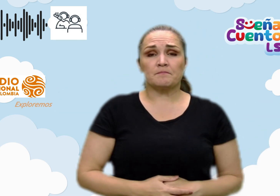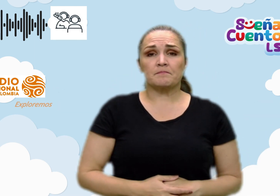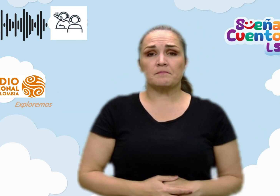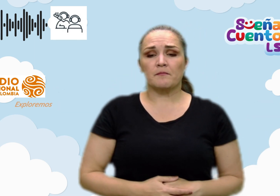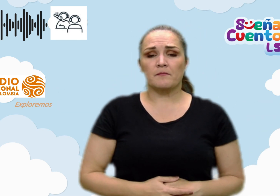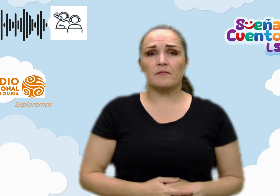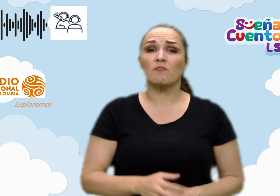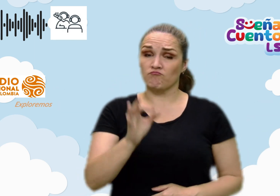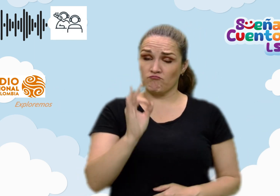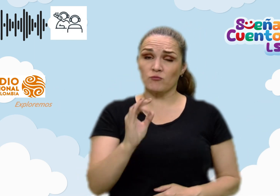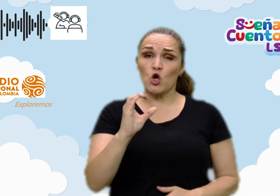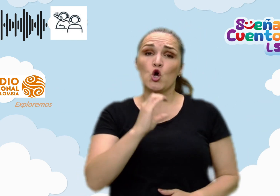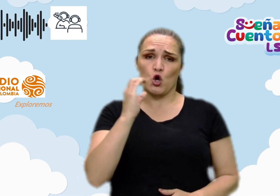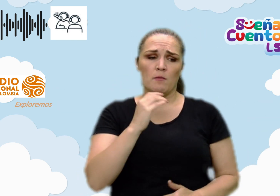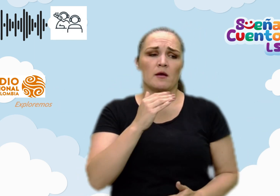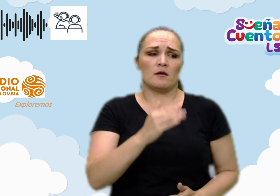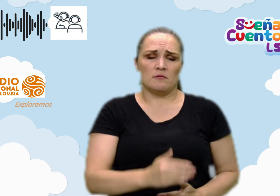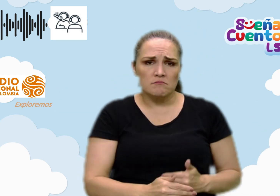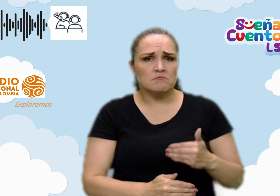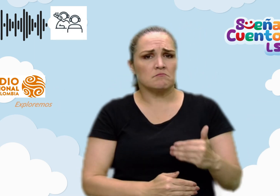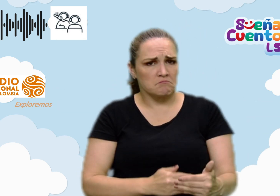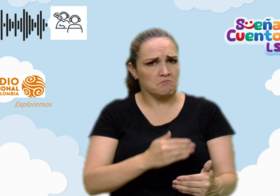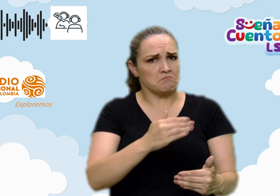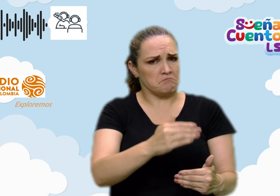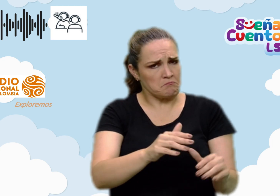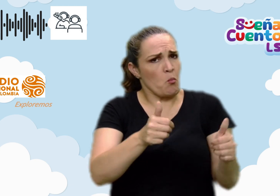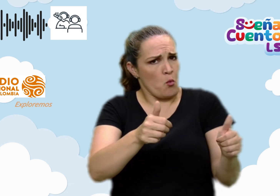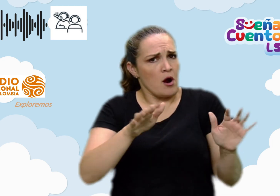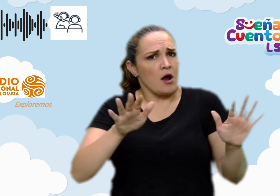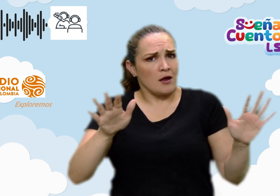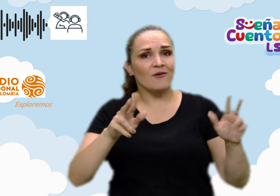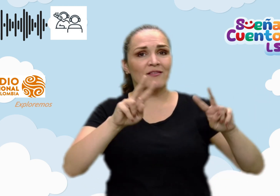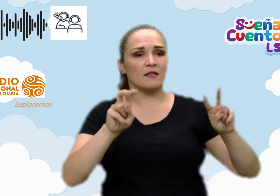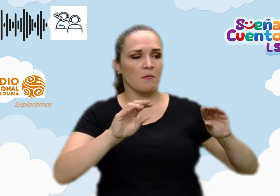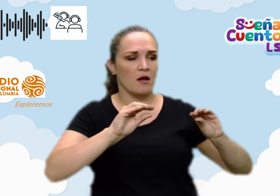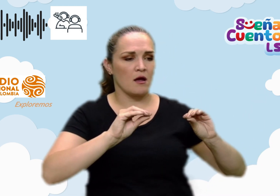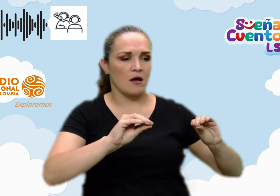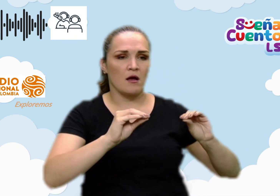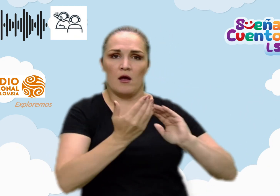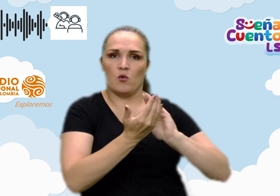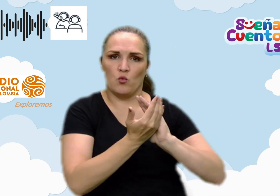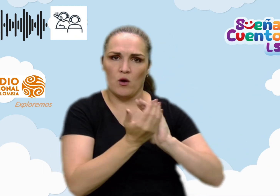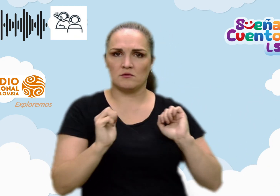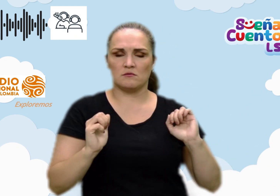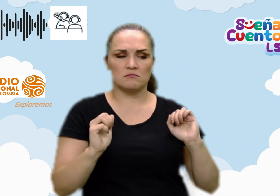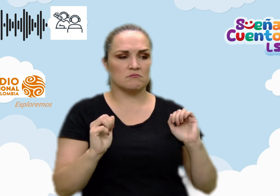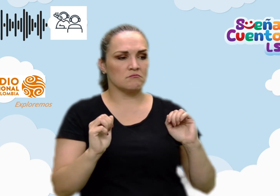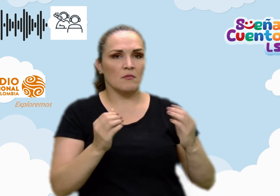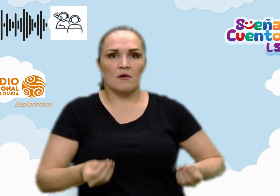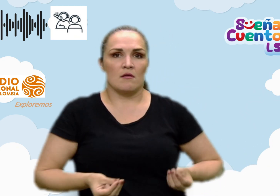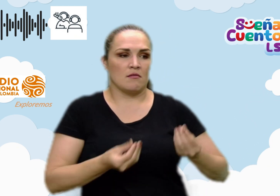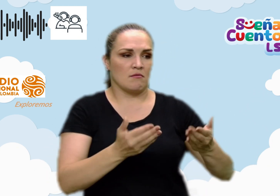realmente Colombia ha dado muy, muy buenos pasos, ¿sí? Colombia, y en términos de educación,